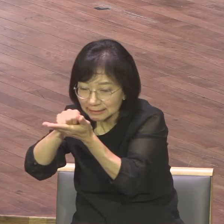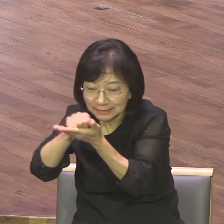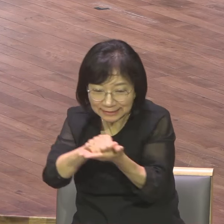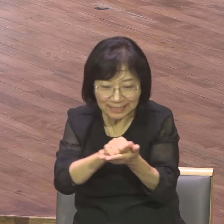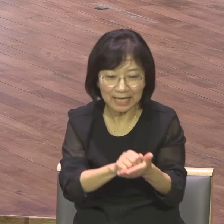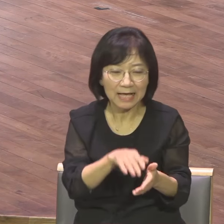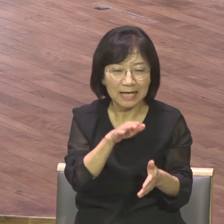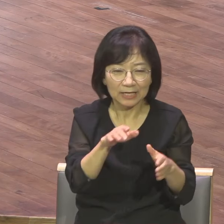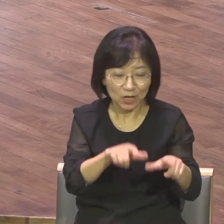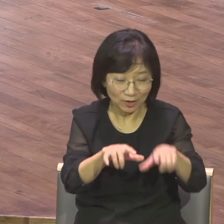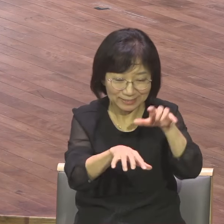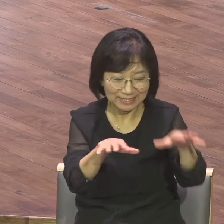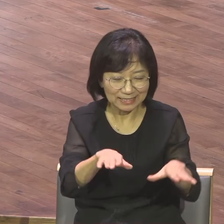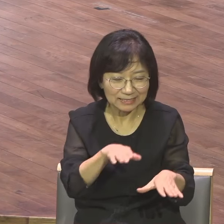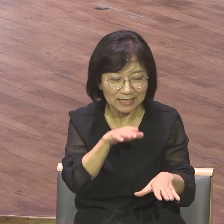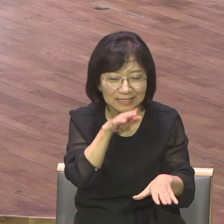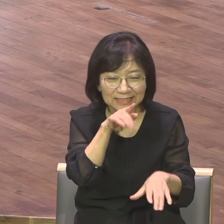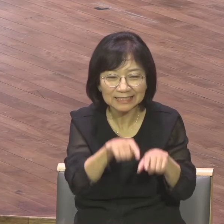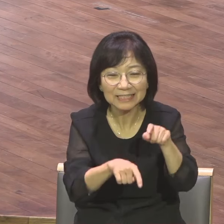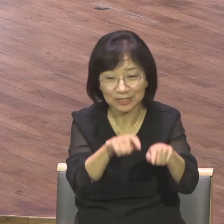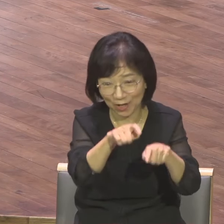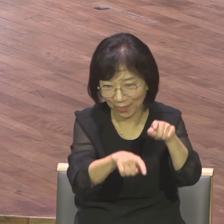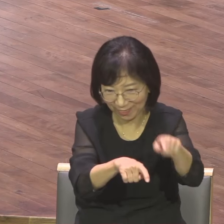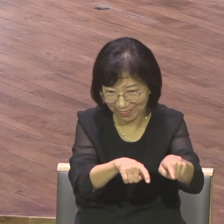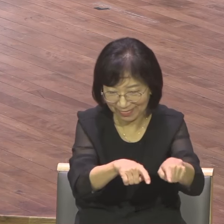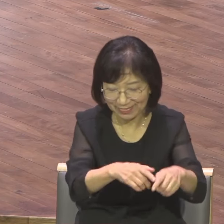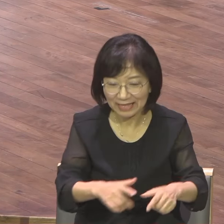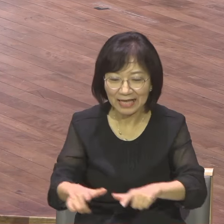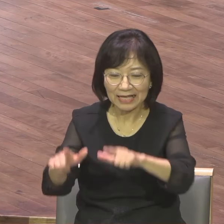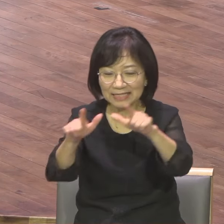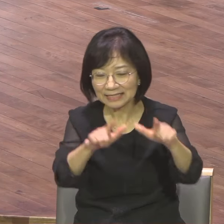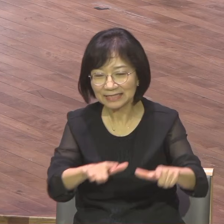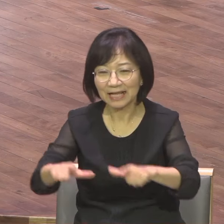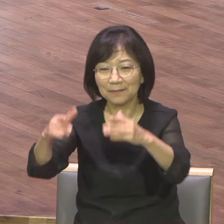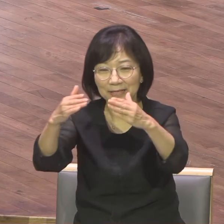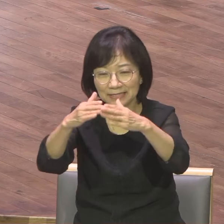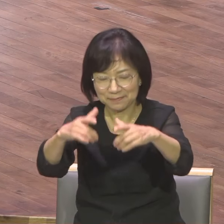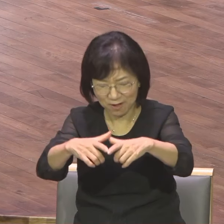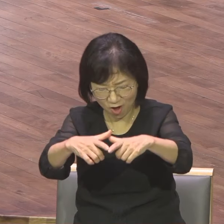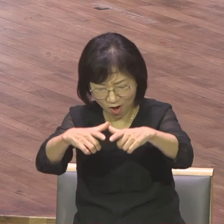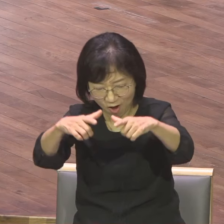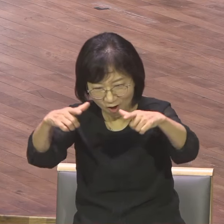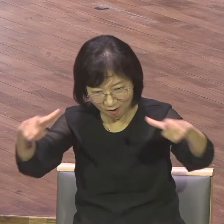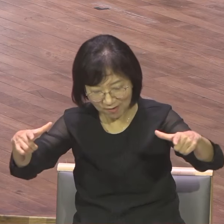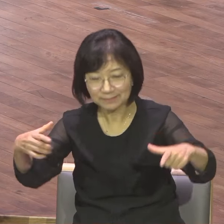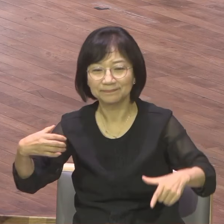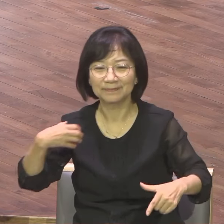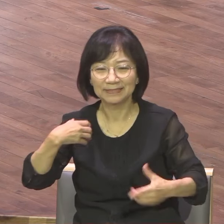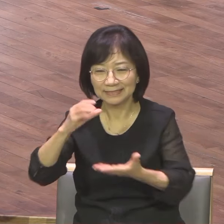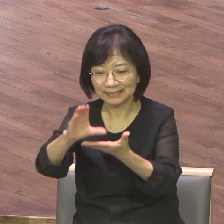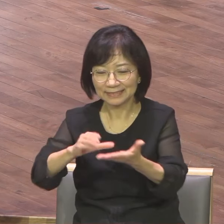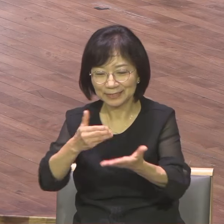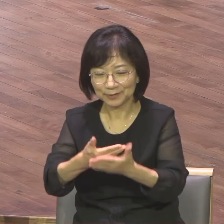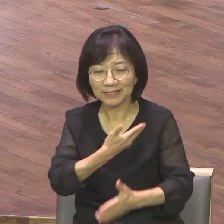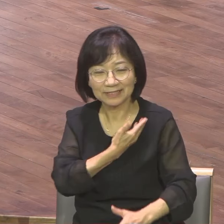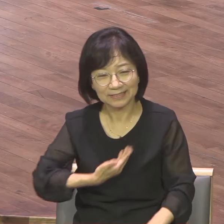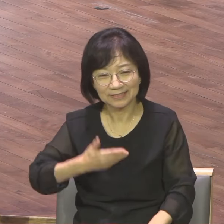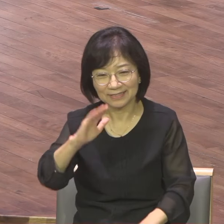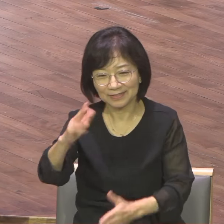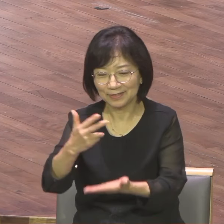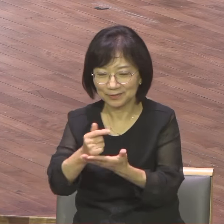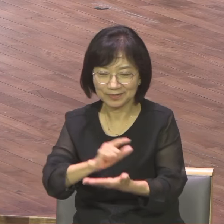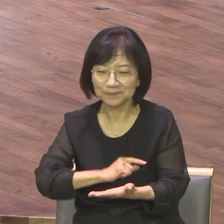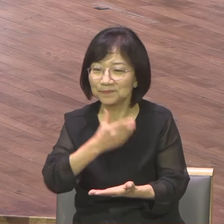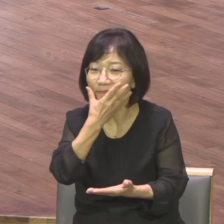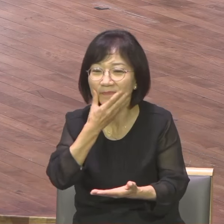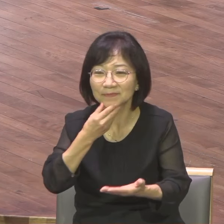쌓여가지고 4대 장막타를 옆에 나가는 그리스도의 절대 제자들 다 되시기를 주님으로